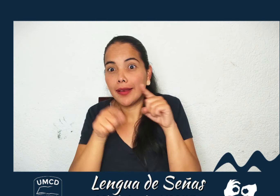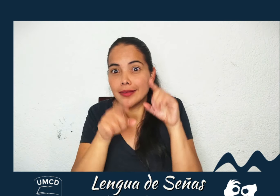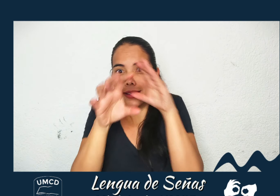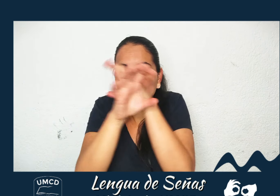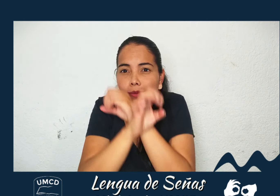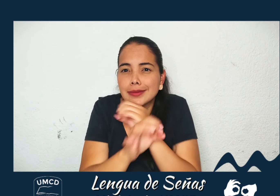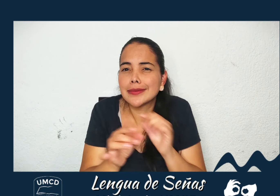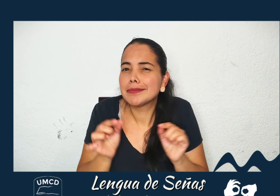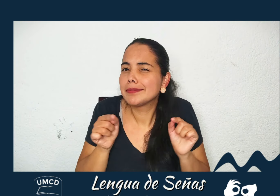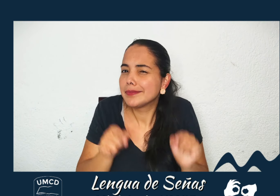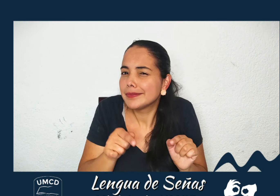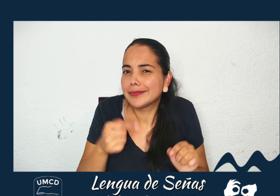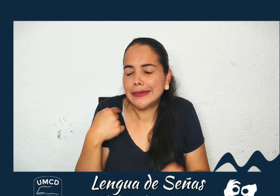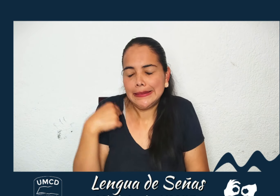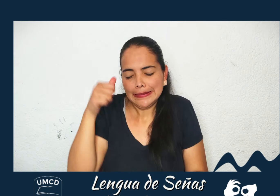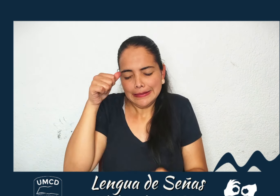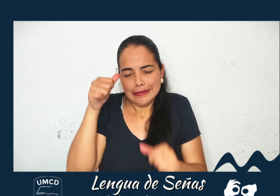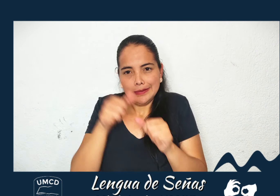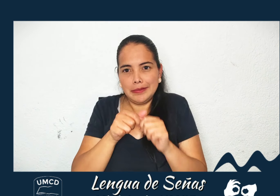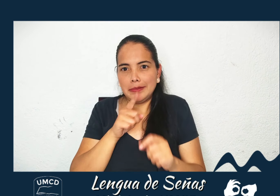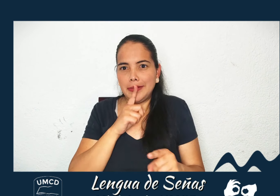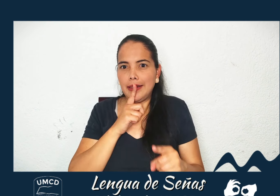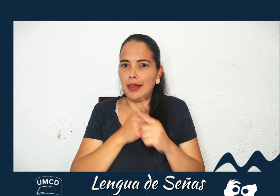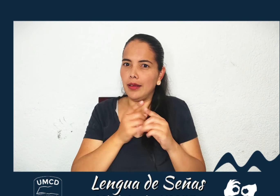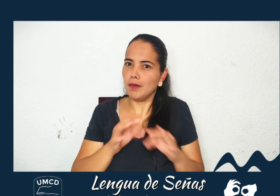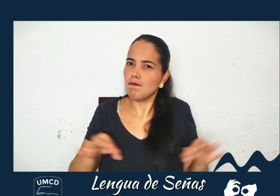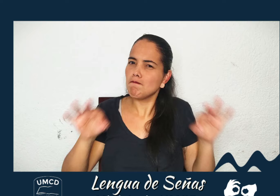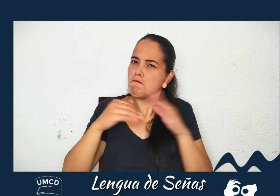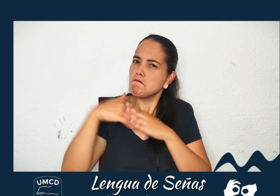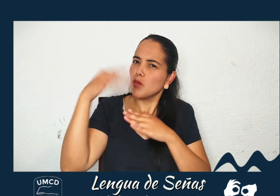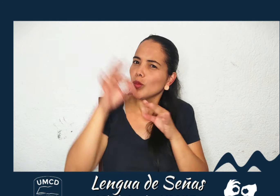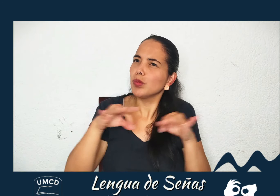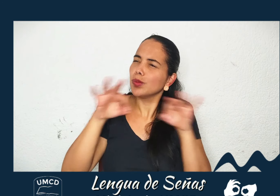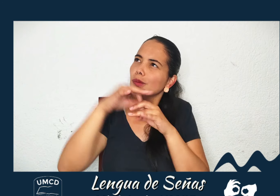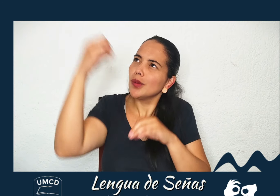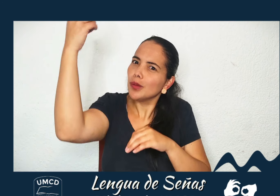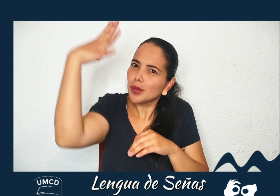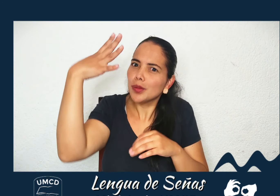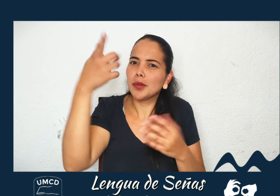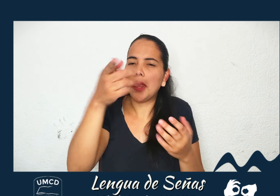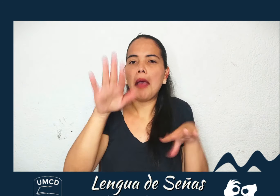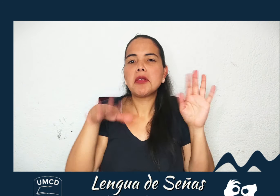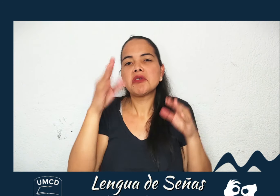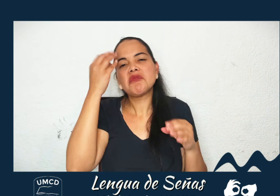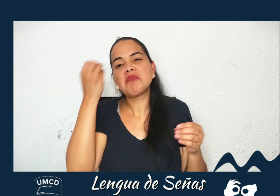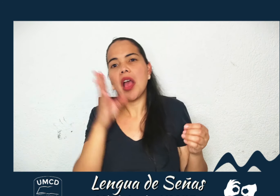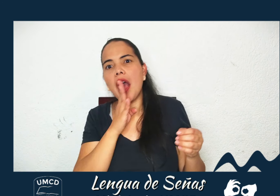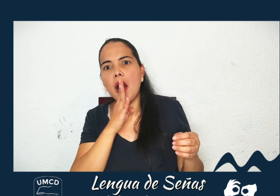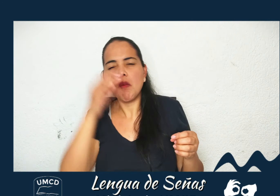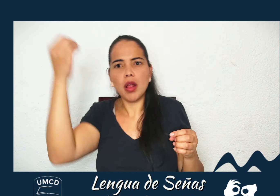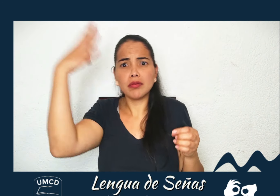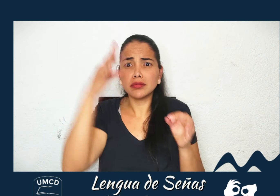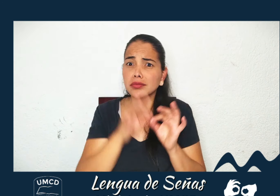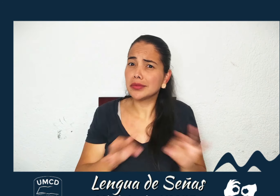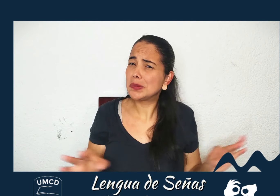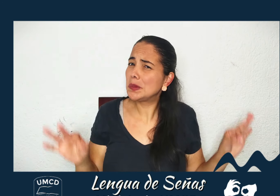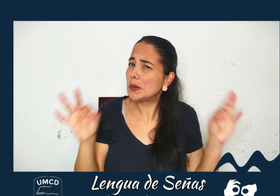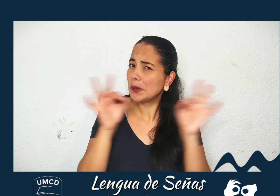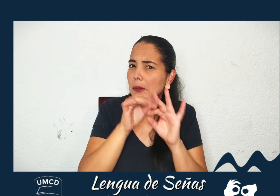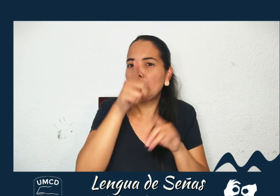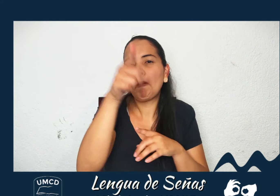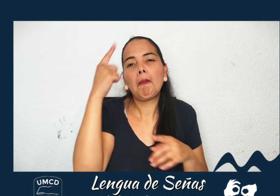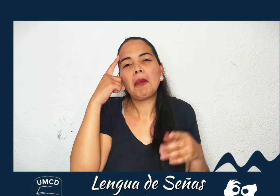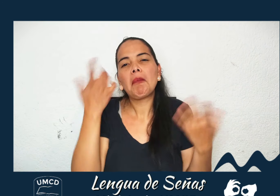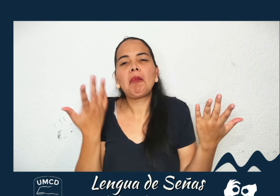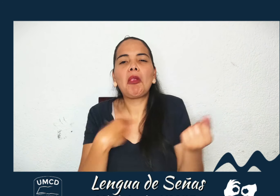recuerdo me hizo ver la necesidad de los servicios de luz y agua, esos beneficios que a veces en las ciudades